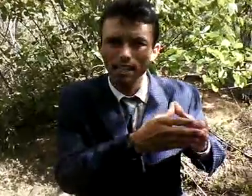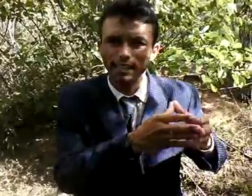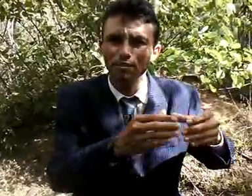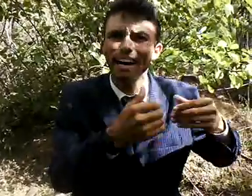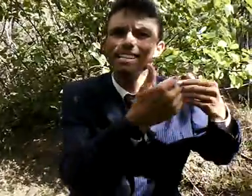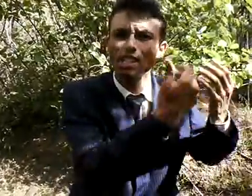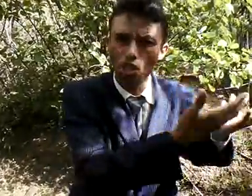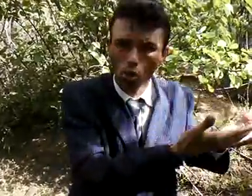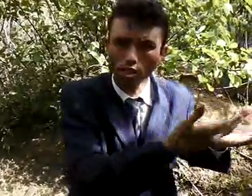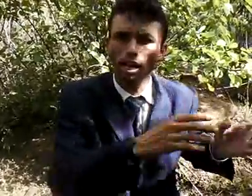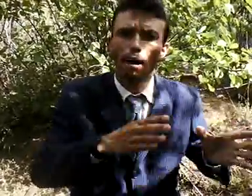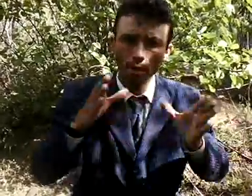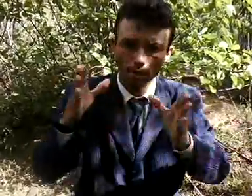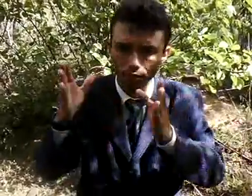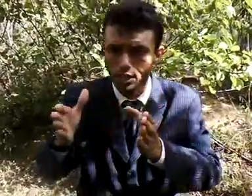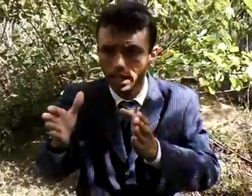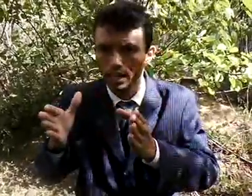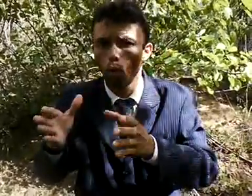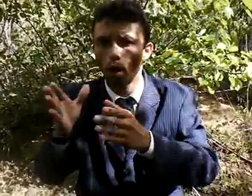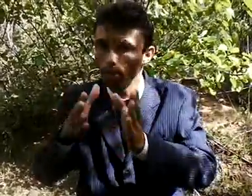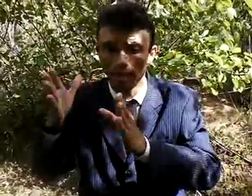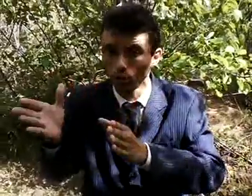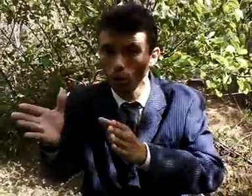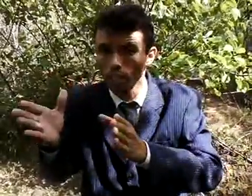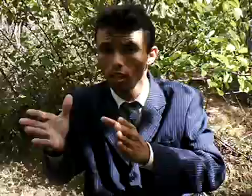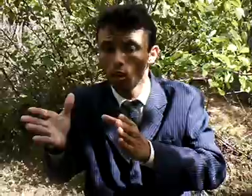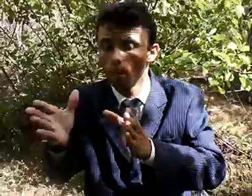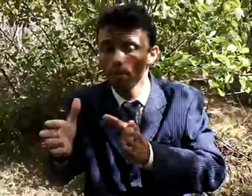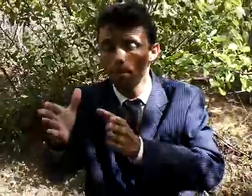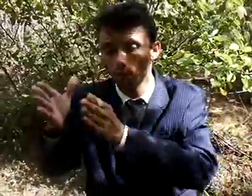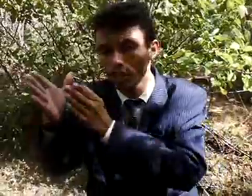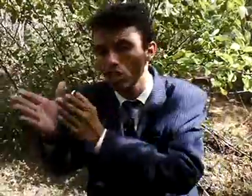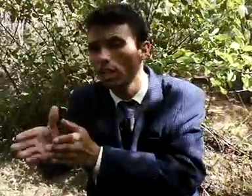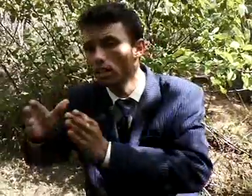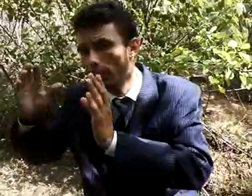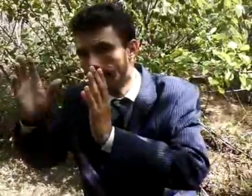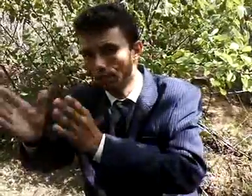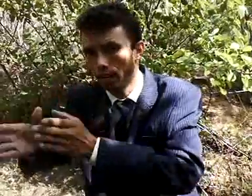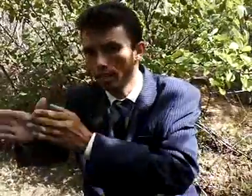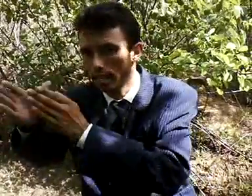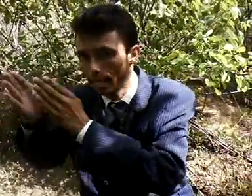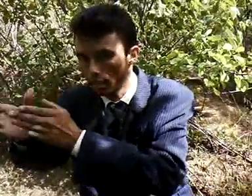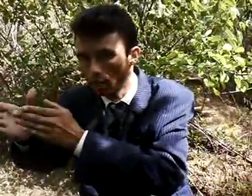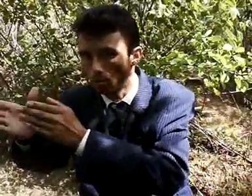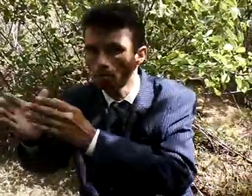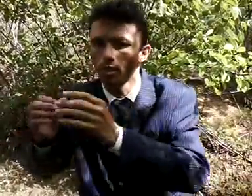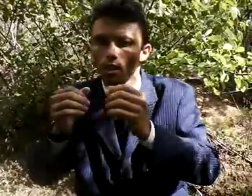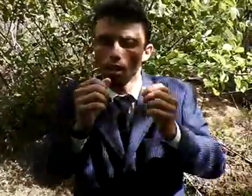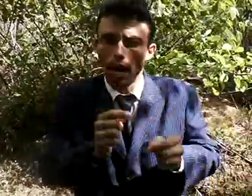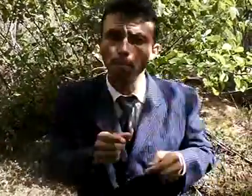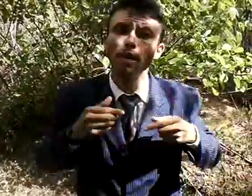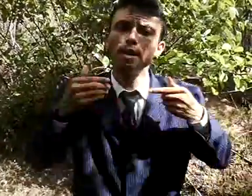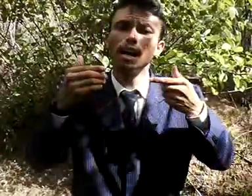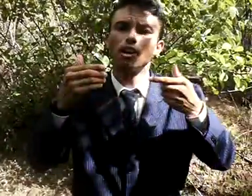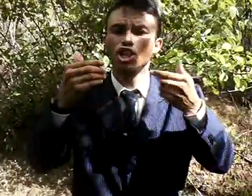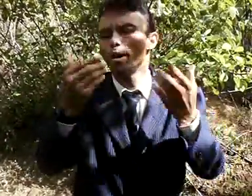tem várias edições. A Bíblia evangélica, ou a Bíblia católica, ou a Bíblia protestante, tem várias edições. A Bíblia